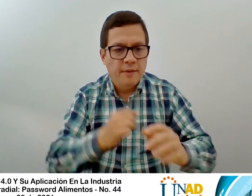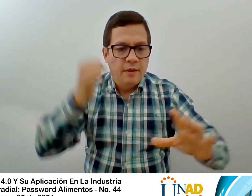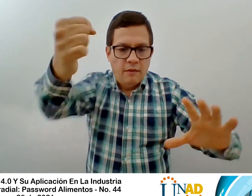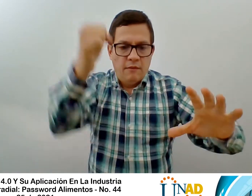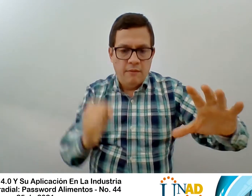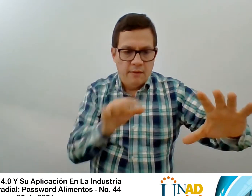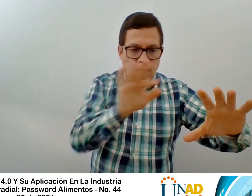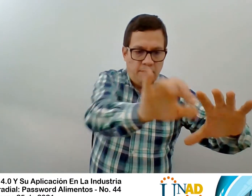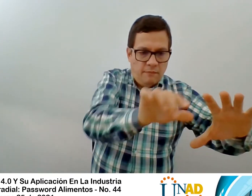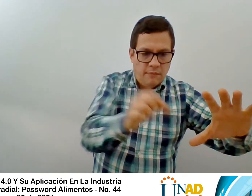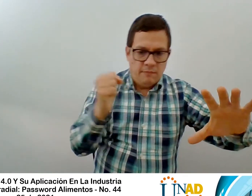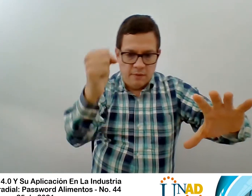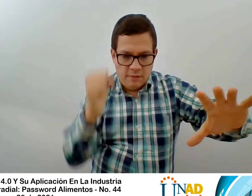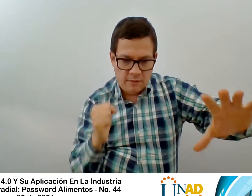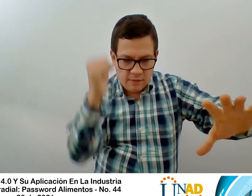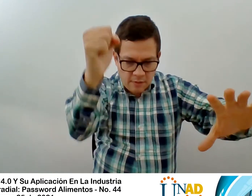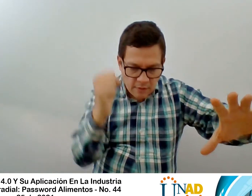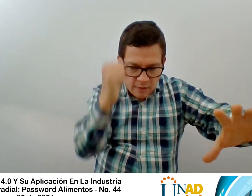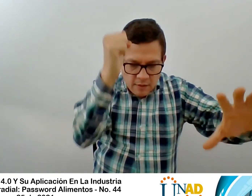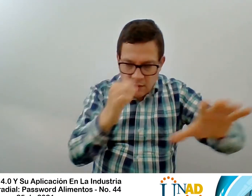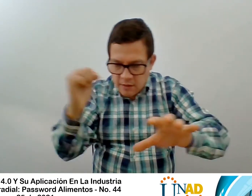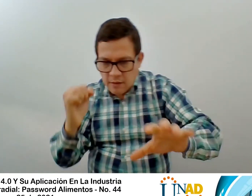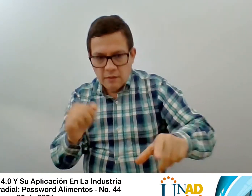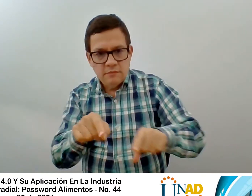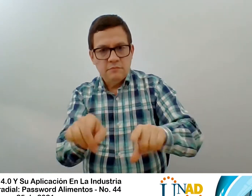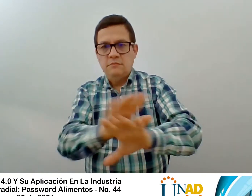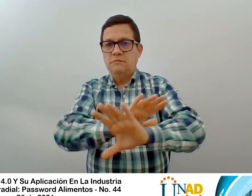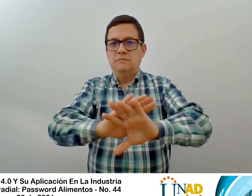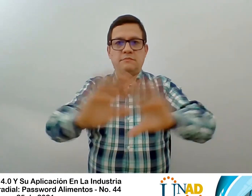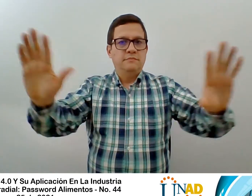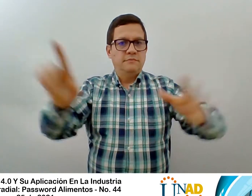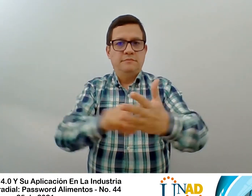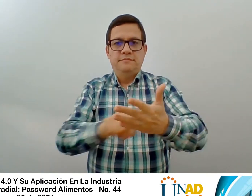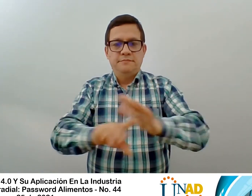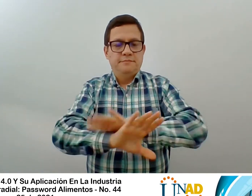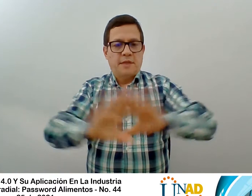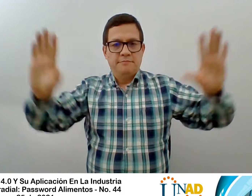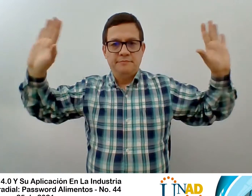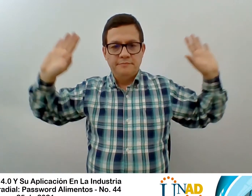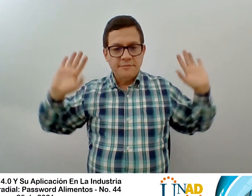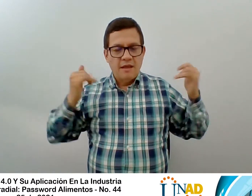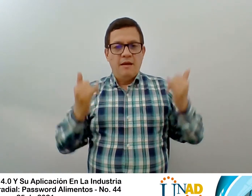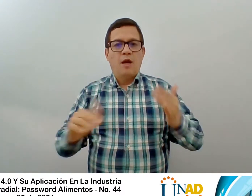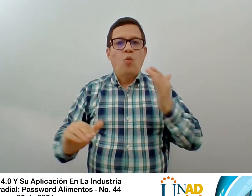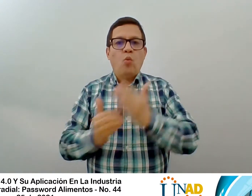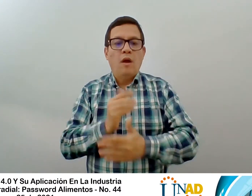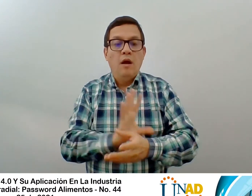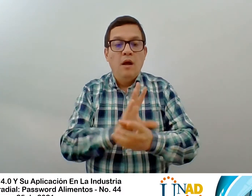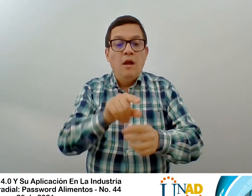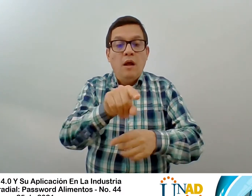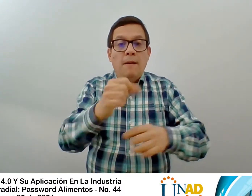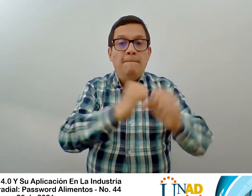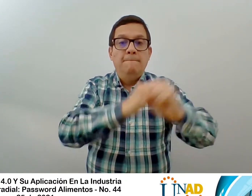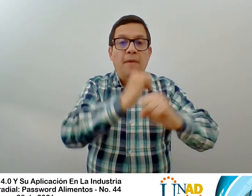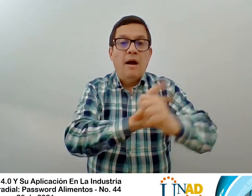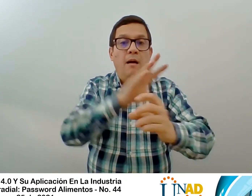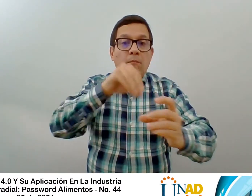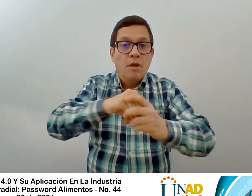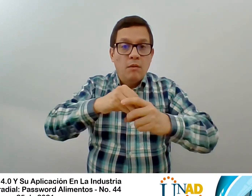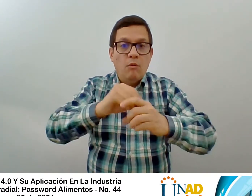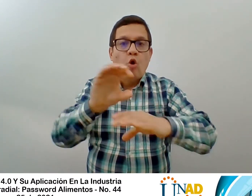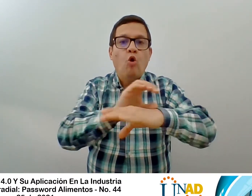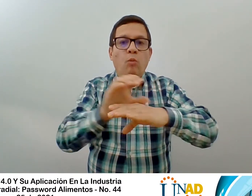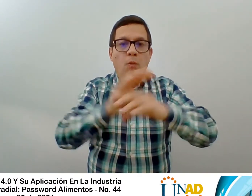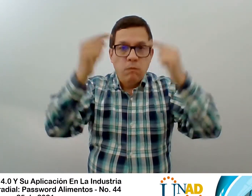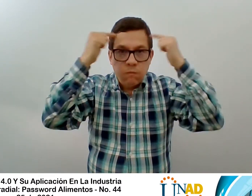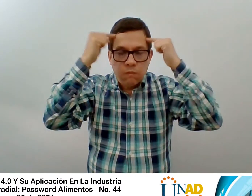en el día a día, y que operaban las máquinas o que se encargaban de ellas? En ese caso, pues el desafío